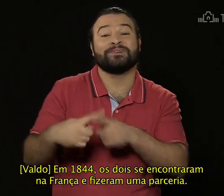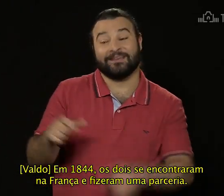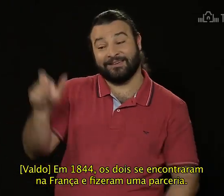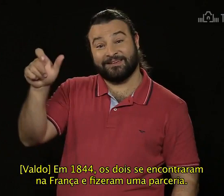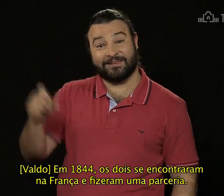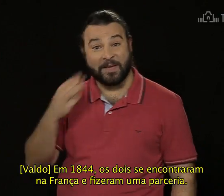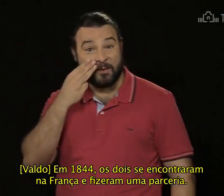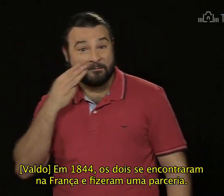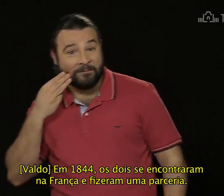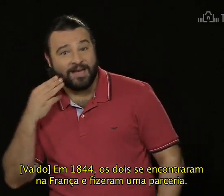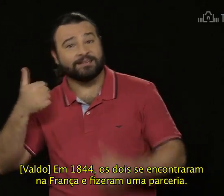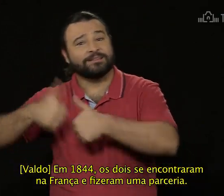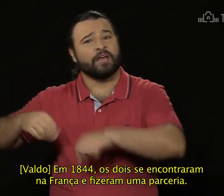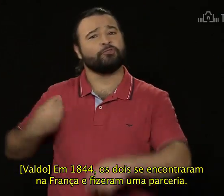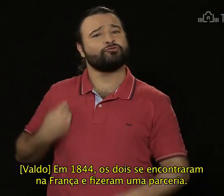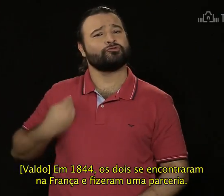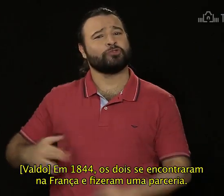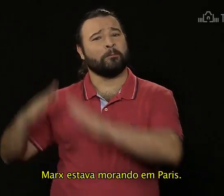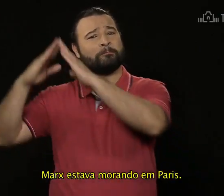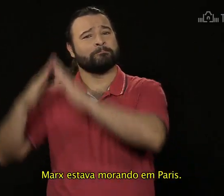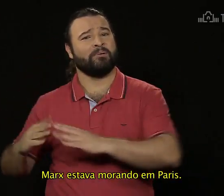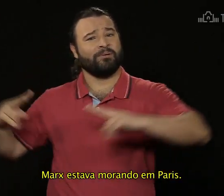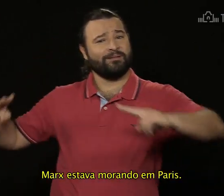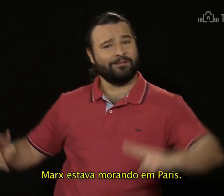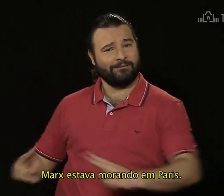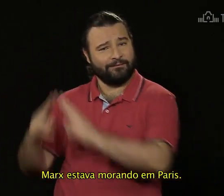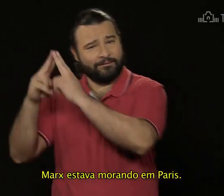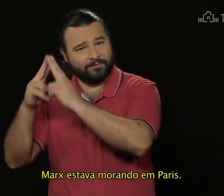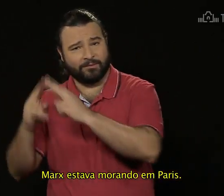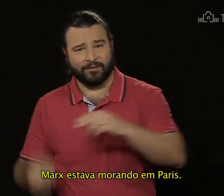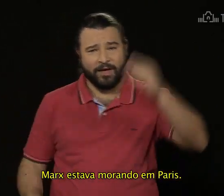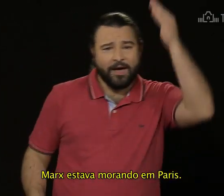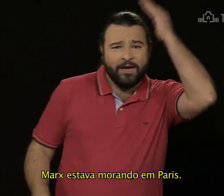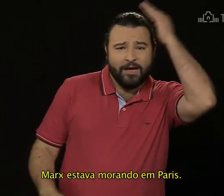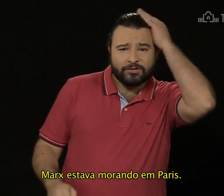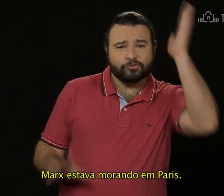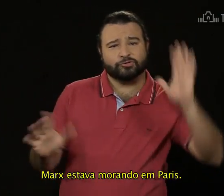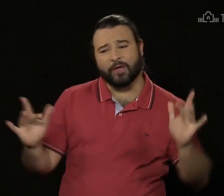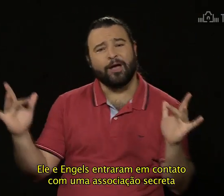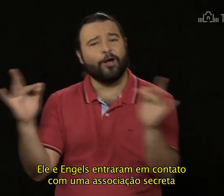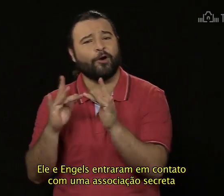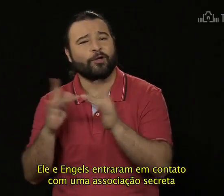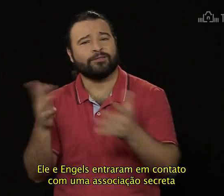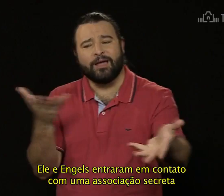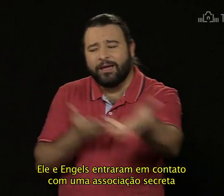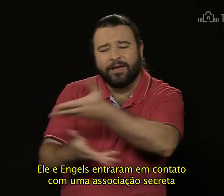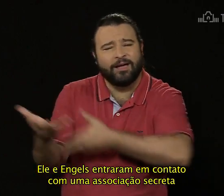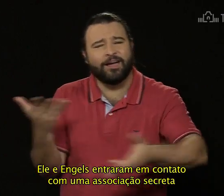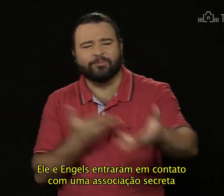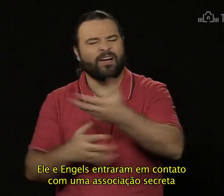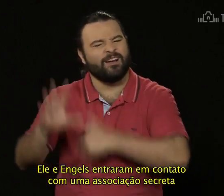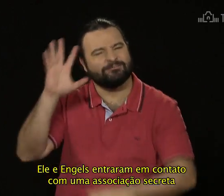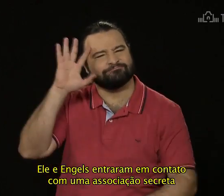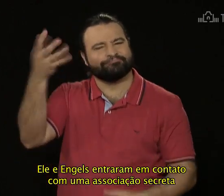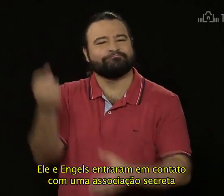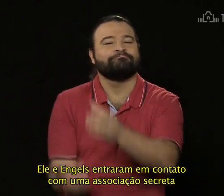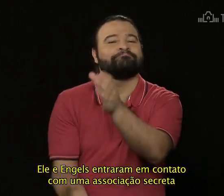fizeram uma parceria Marx estava morando em Paris Ele e Engels entraram em